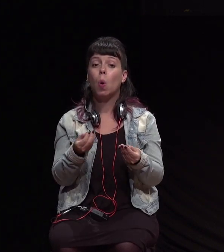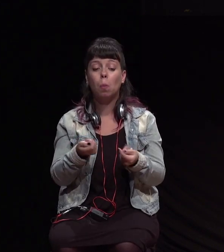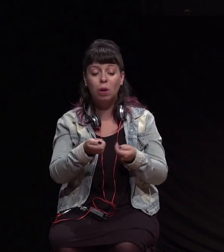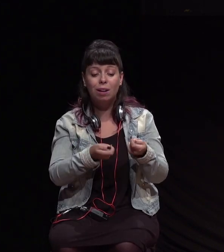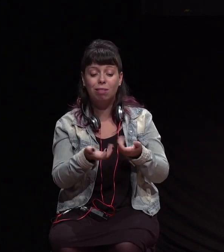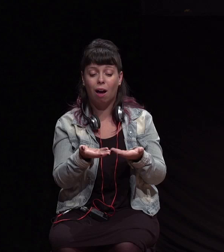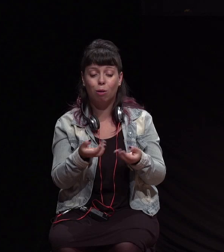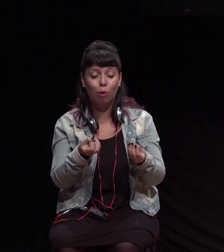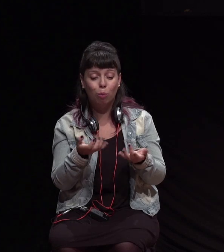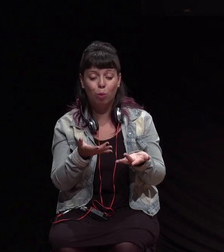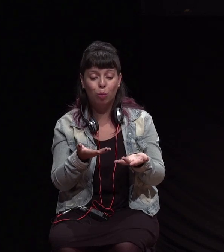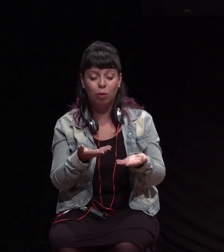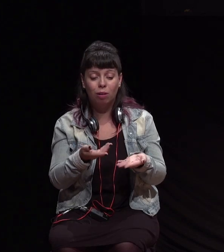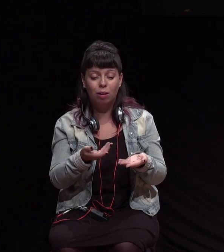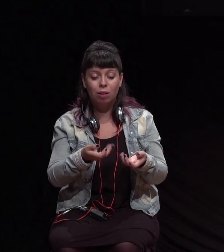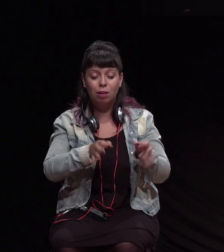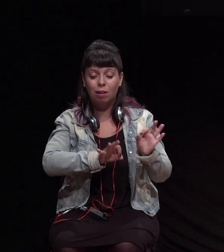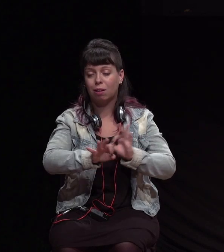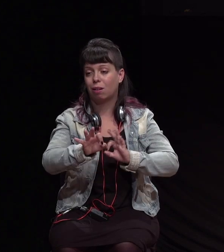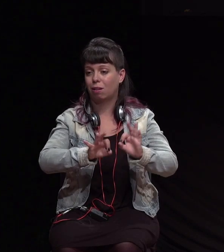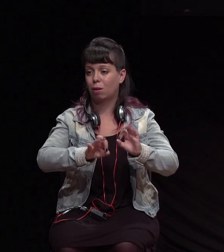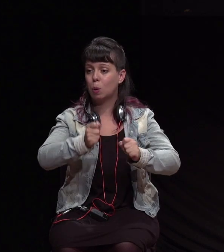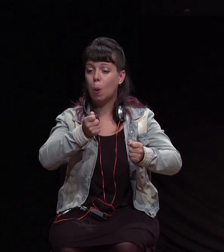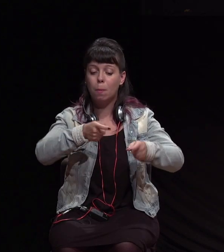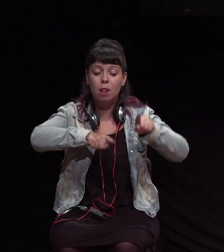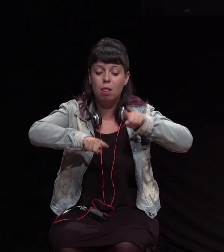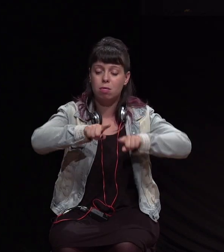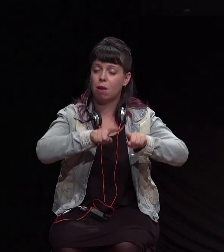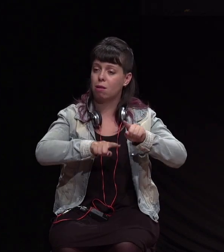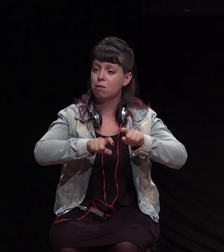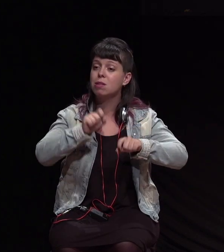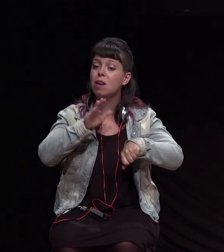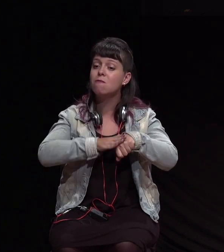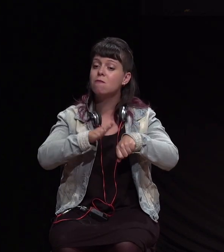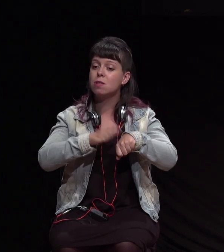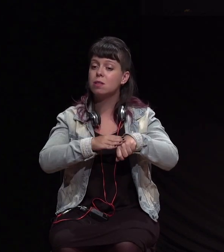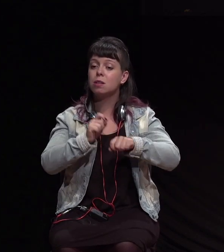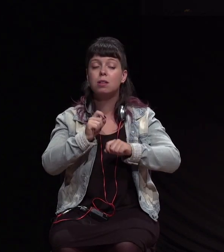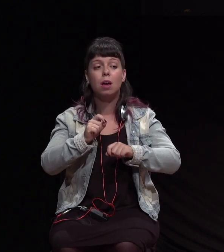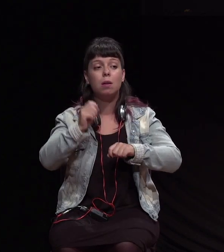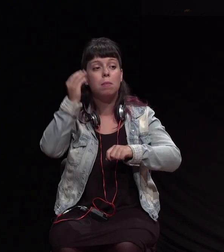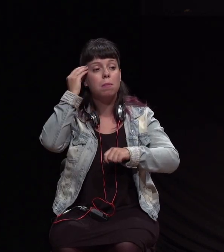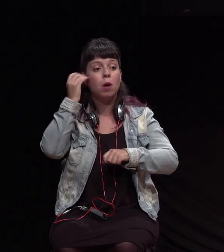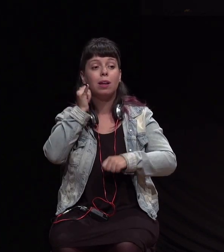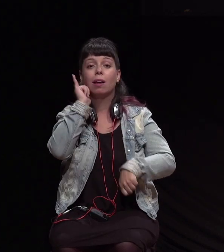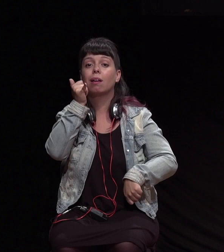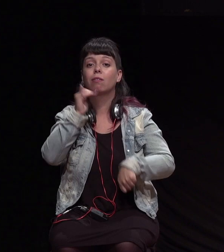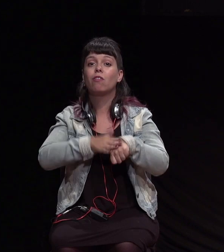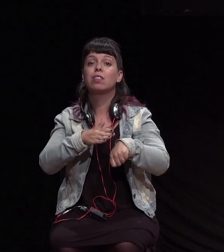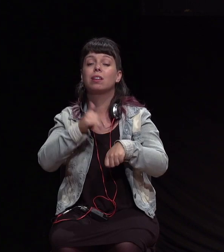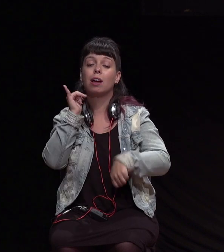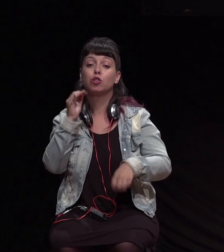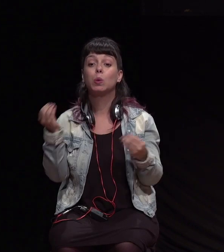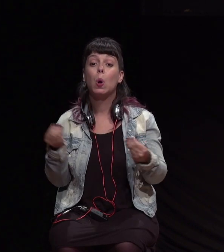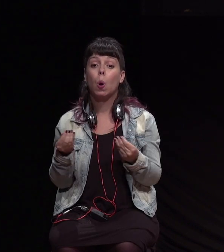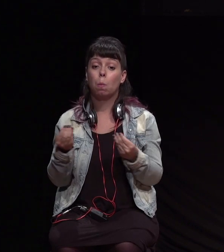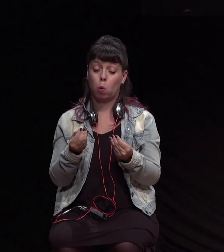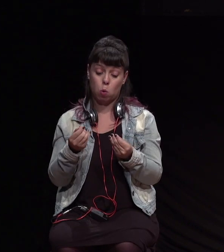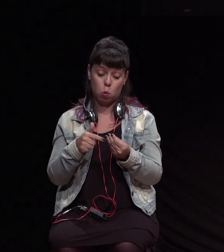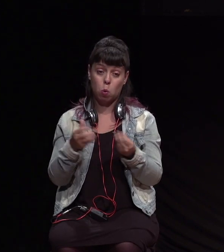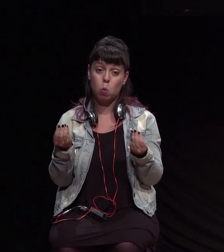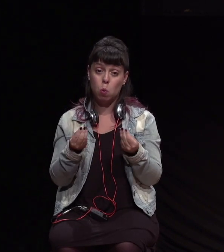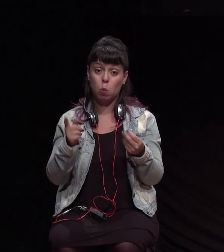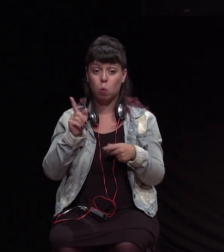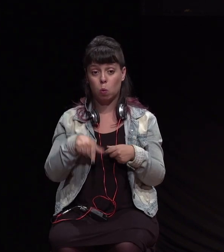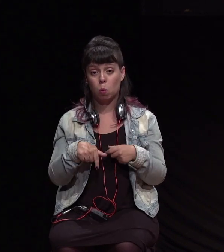e gerenciar essas memórias? Quem vai produzir narrativa e política a partir dessas memórias? Como isso vai ser feito, né? Acho que essa é uma questão de